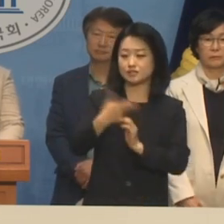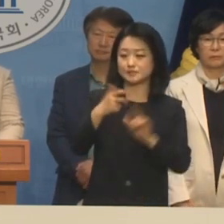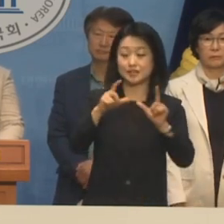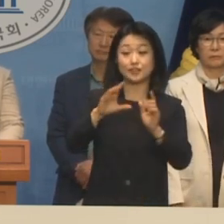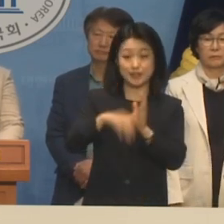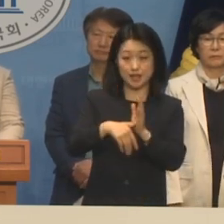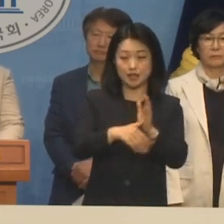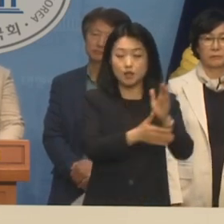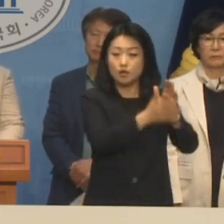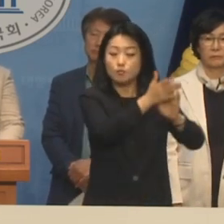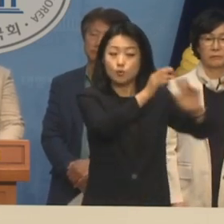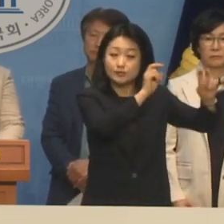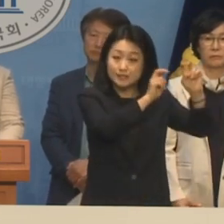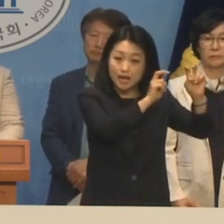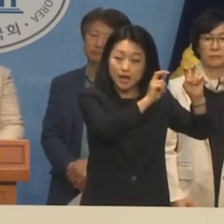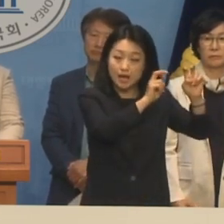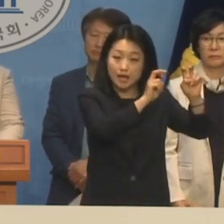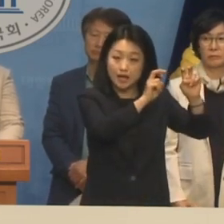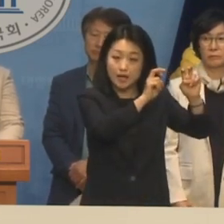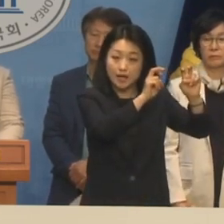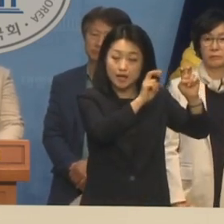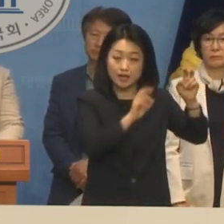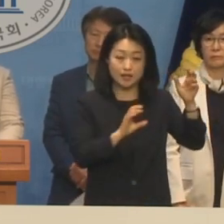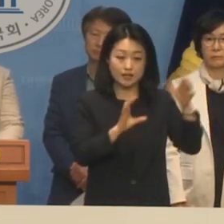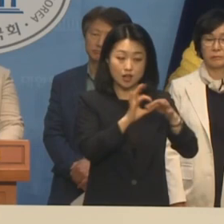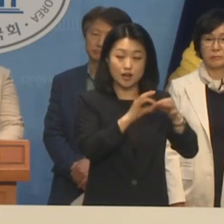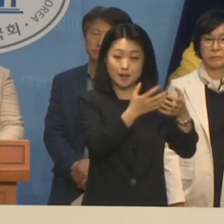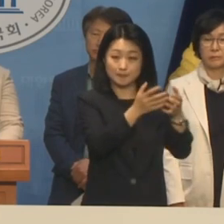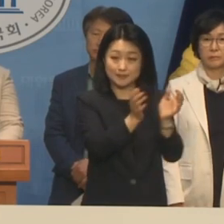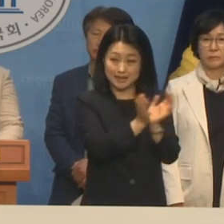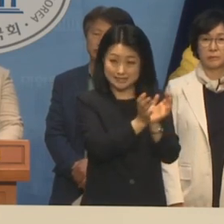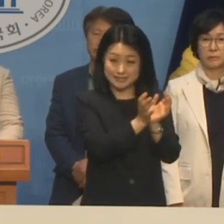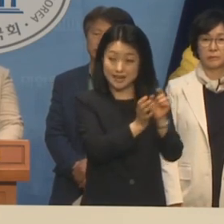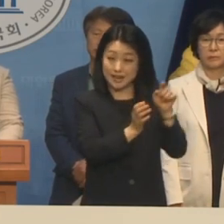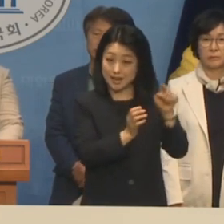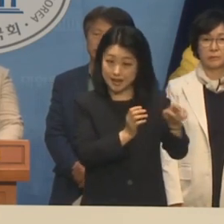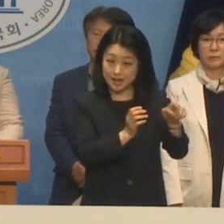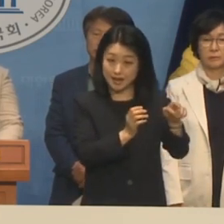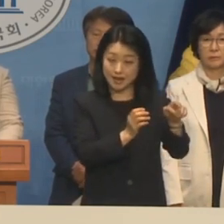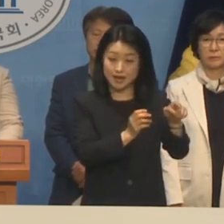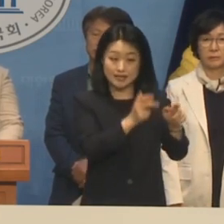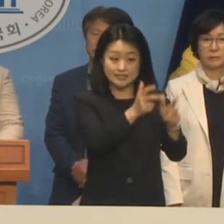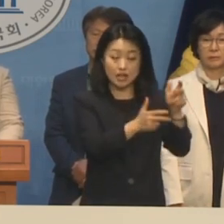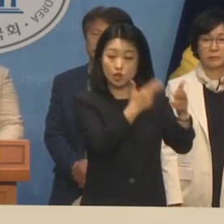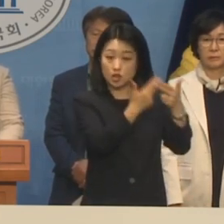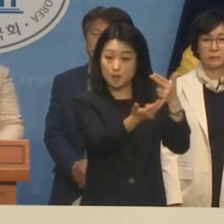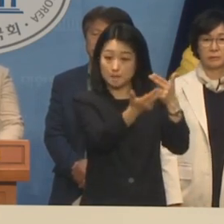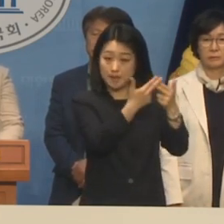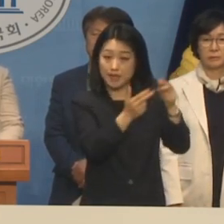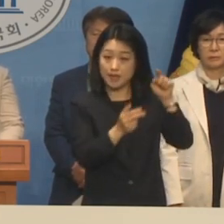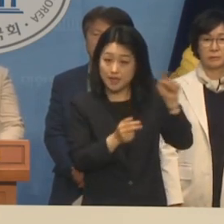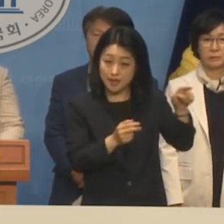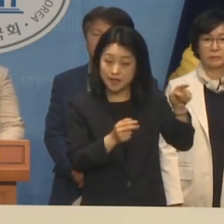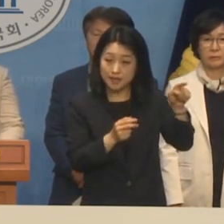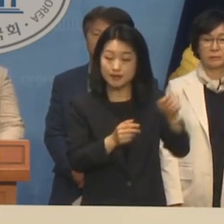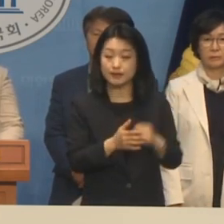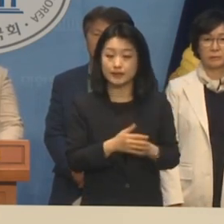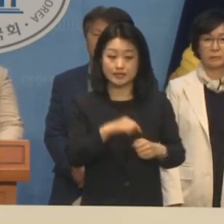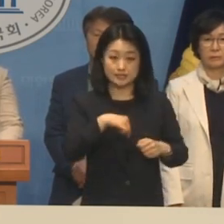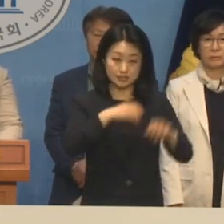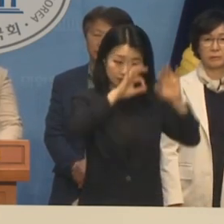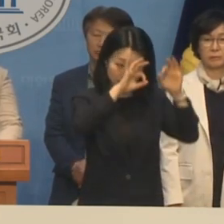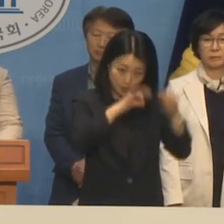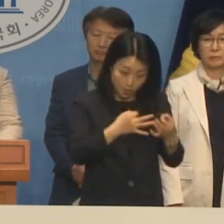가맹 본사들이 연합단체인 한국 프랜차이즈 산업협회가 자정